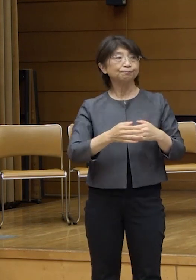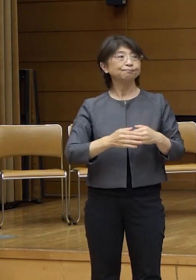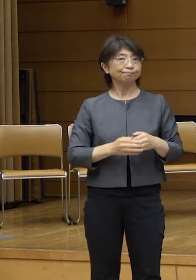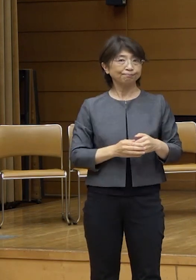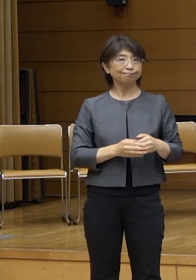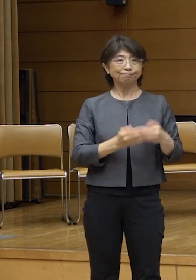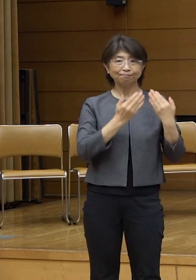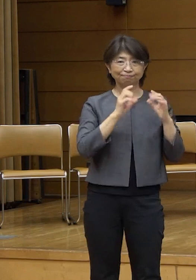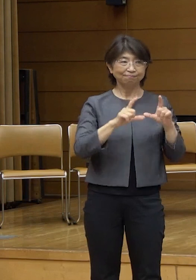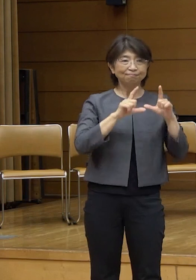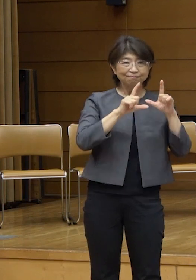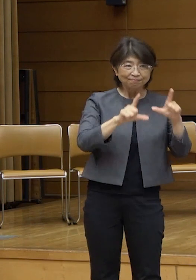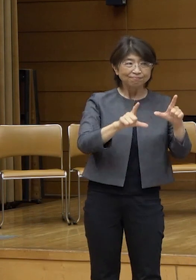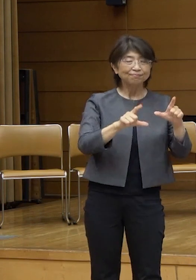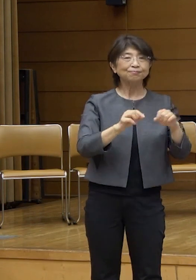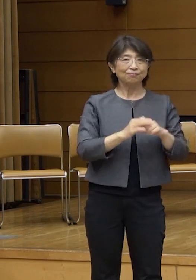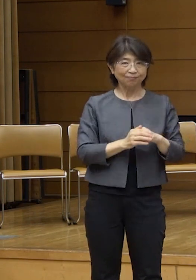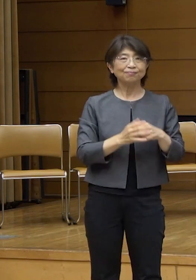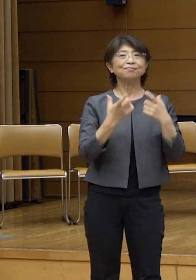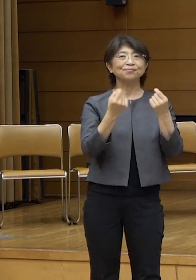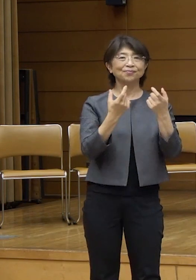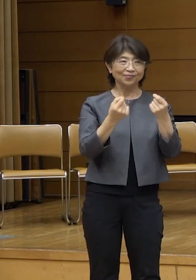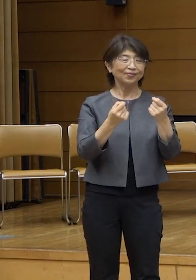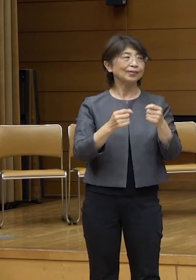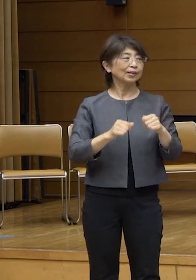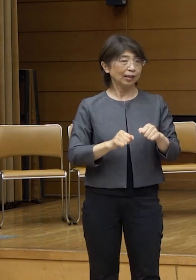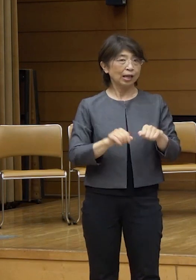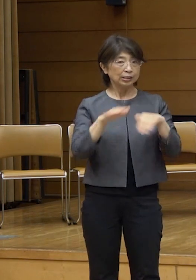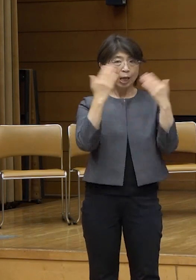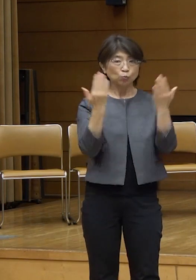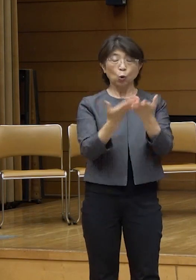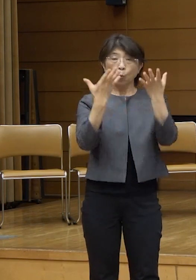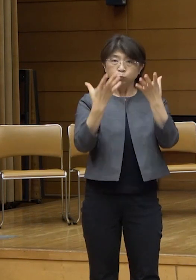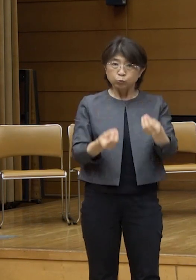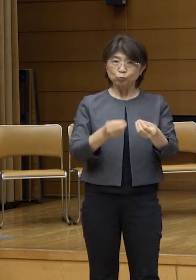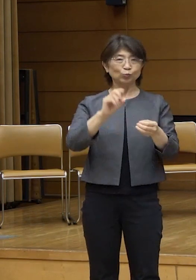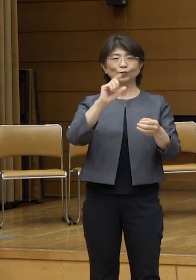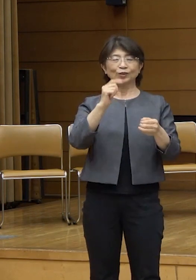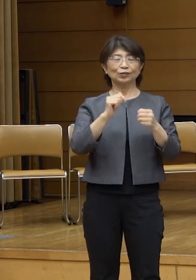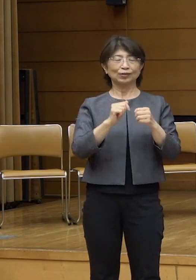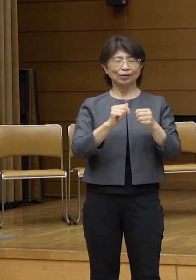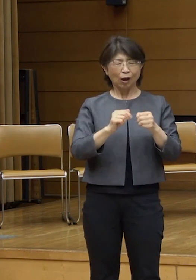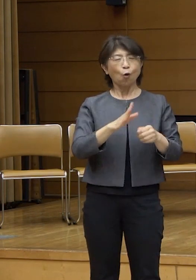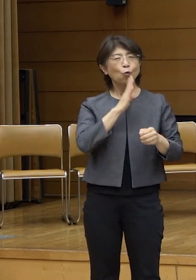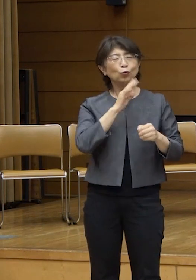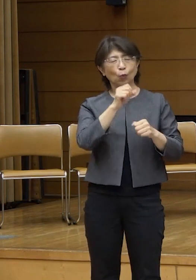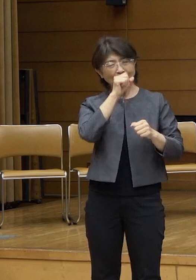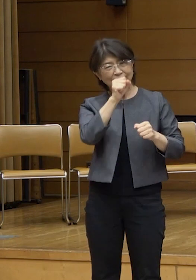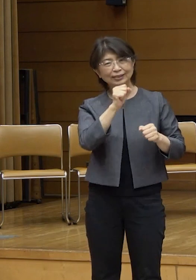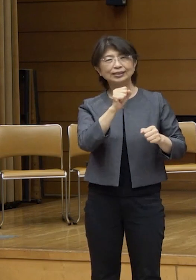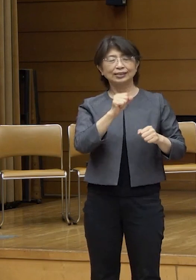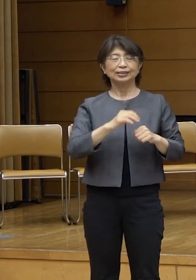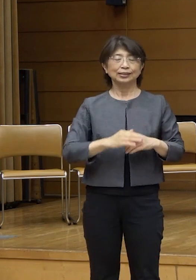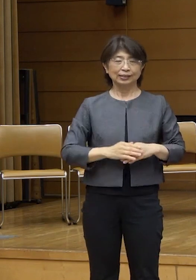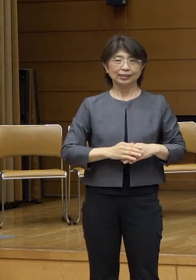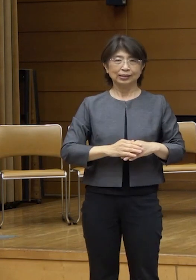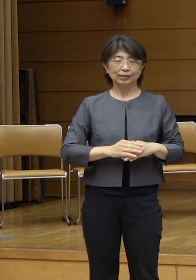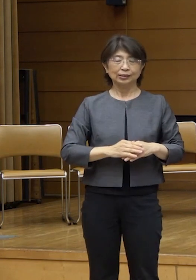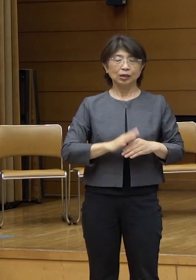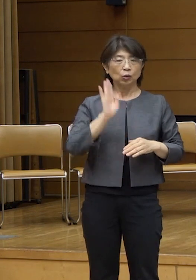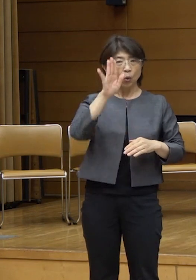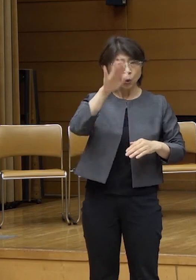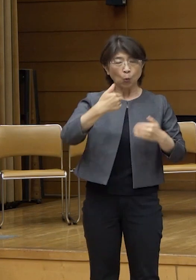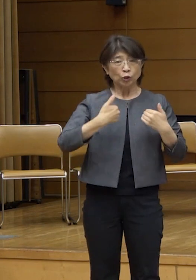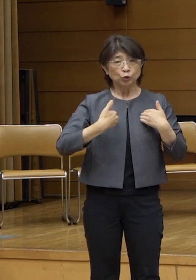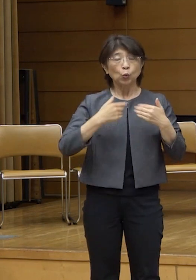そのつもりでございます。そのつもりというか、いや、何もなくてこれで全部終わってしまうのが一番いいんですけれども、必要に応じて